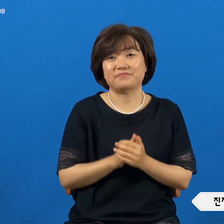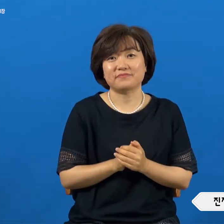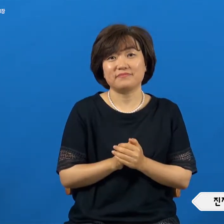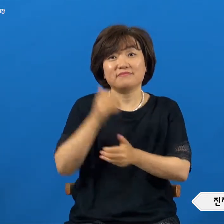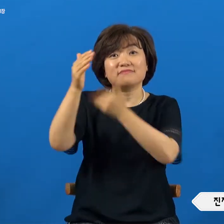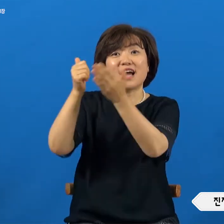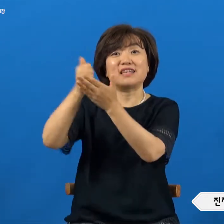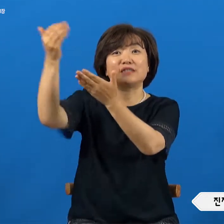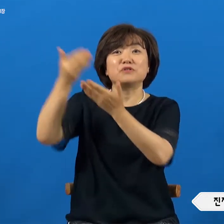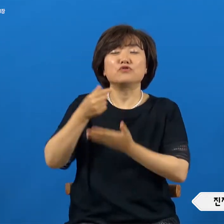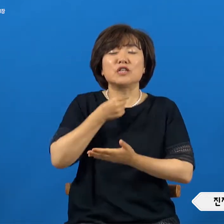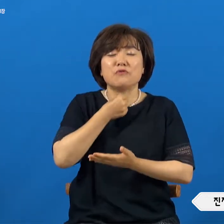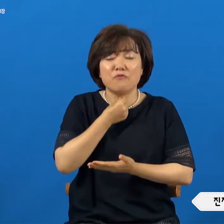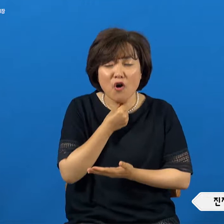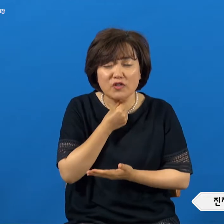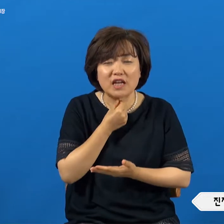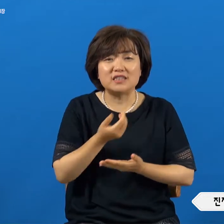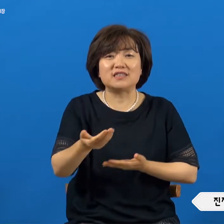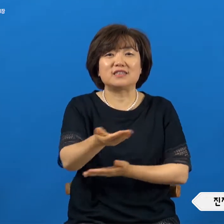교제의 축복이라고